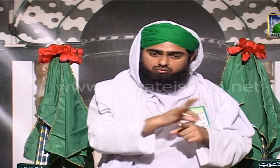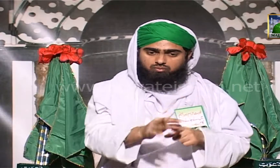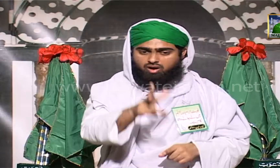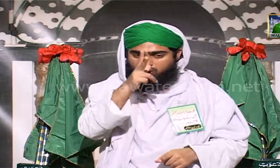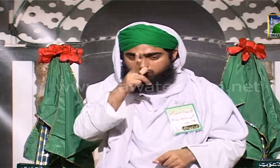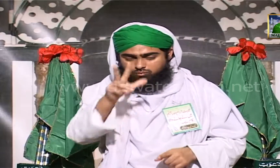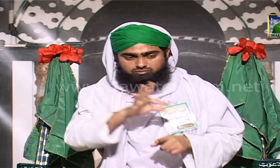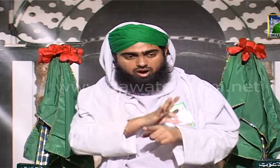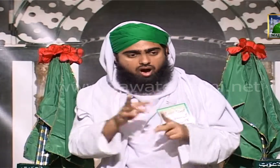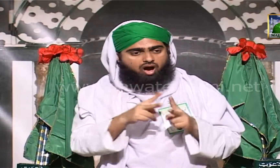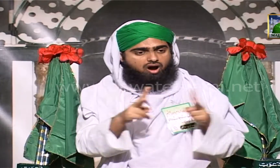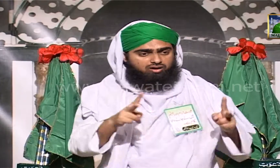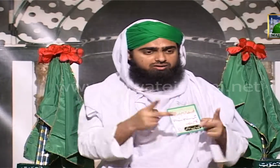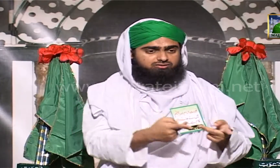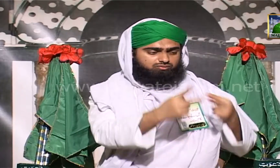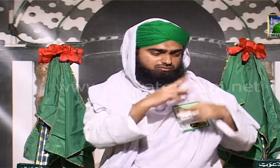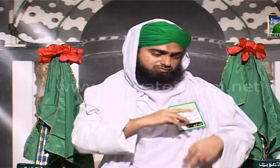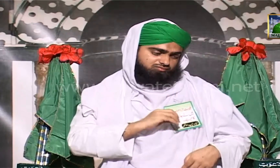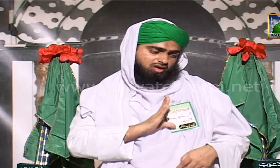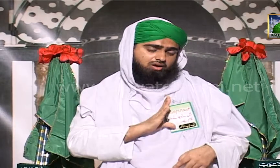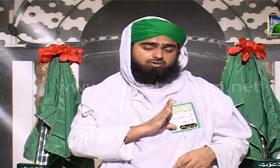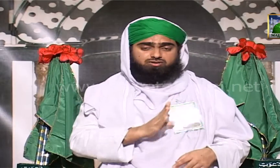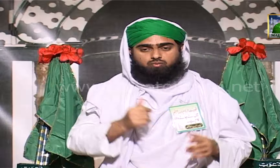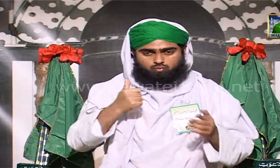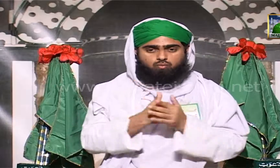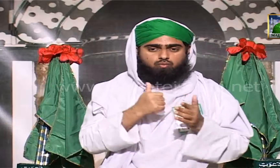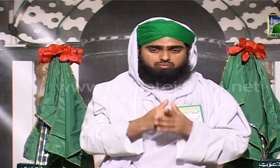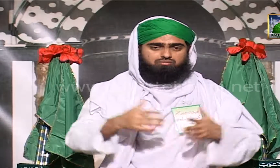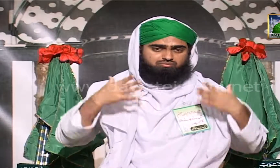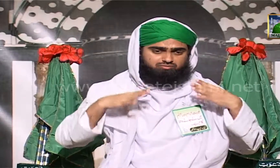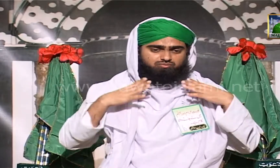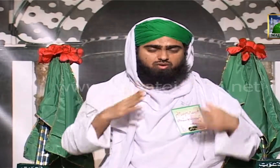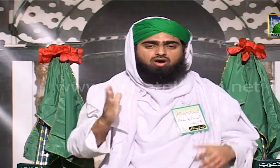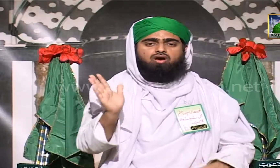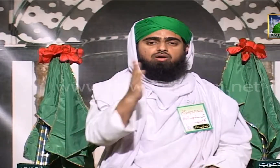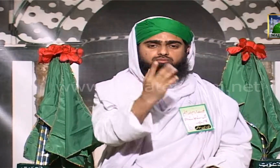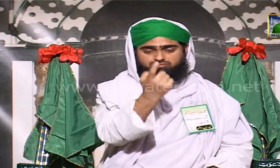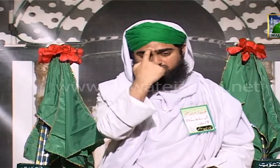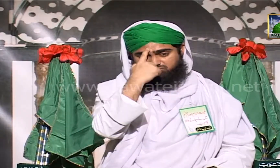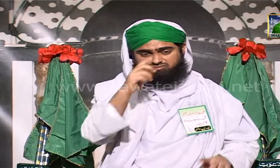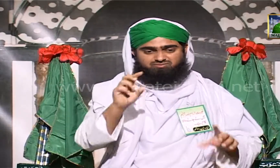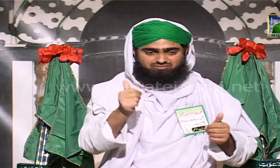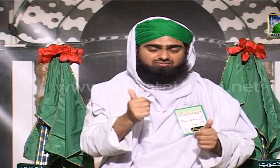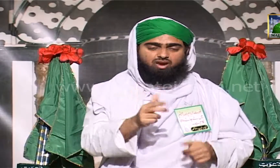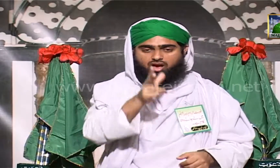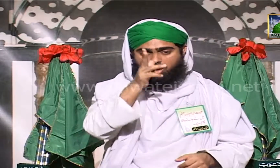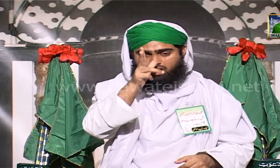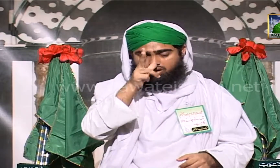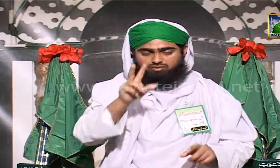کم فرض تو ادا کر لیں. بلکہ ہونا یہ چاہیے کہ جب جب موقع ملے نفل بھی ادا ہو جائے، کیونکہ عام طور پر یہ سستی دیکھی